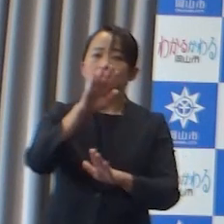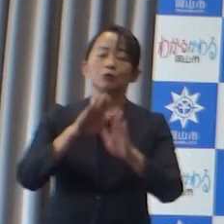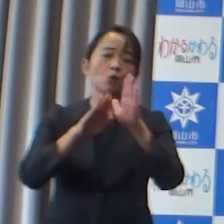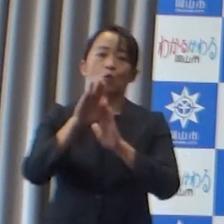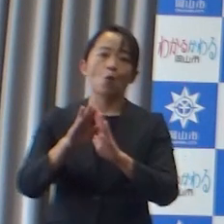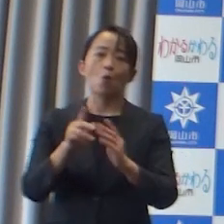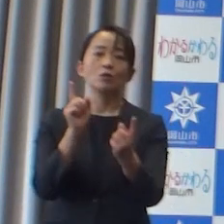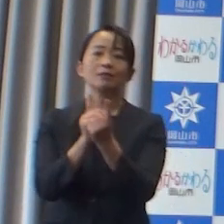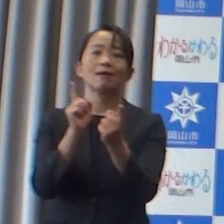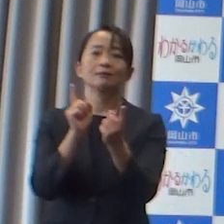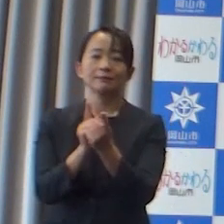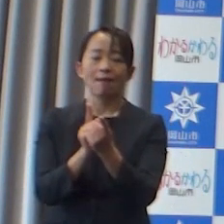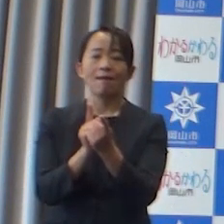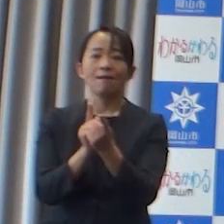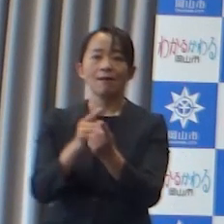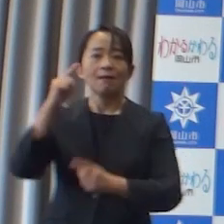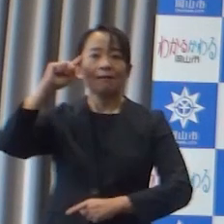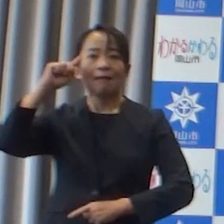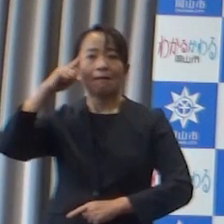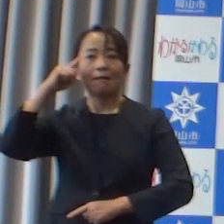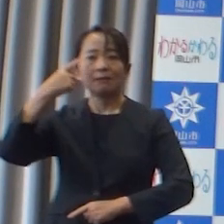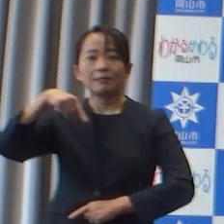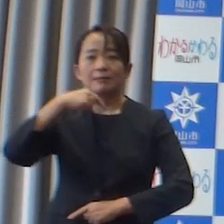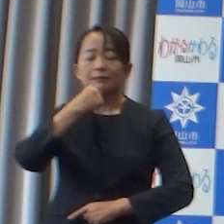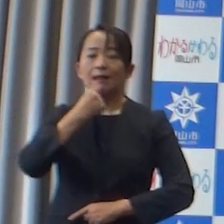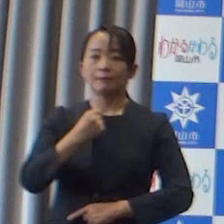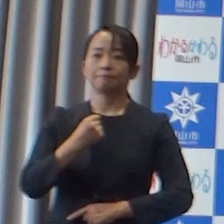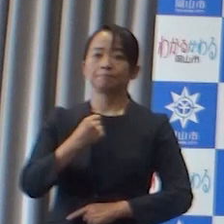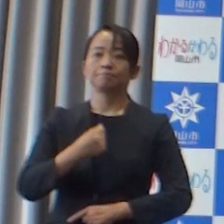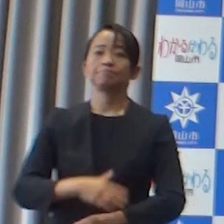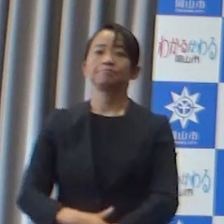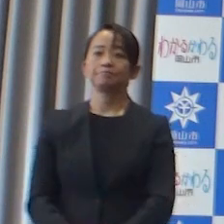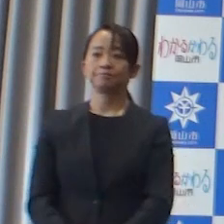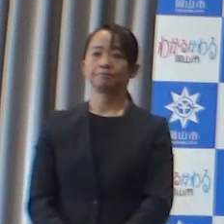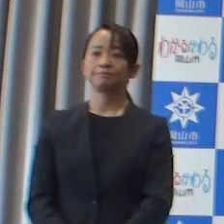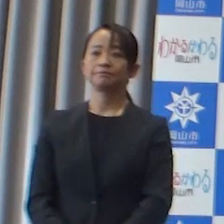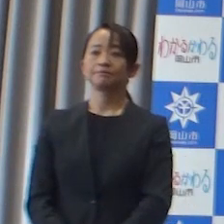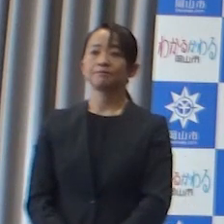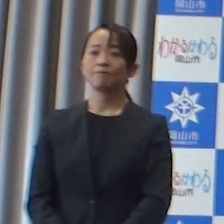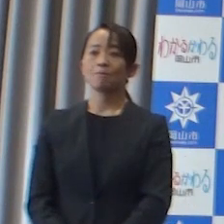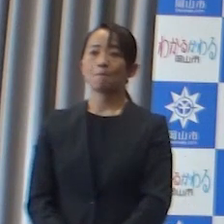ていうのは考えていきたいというように思っております。